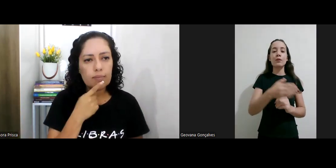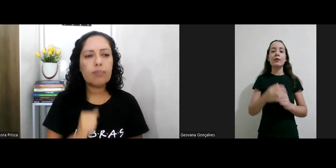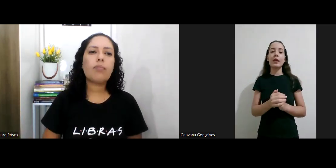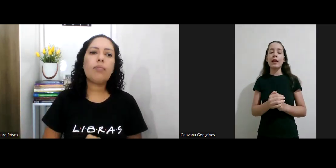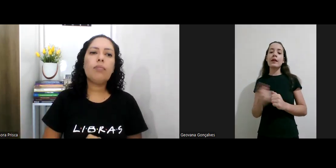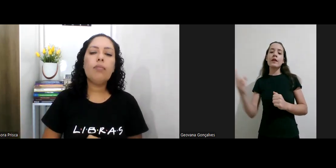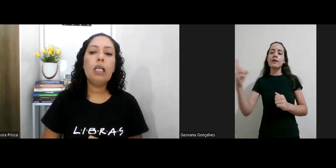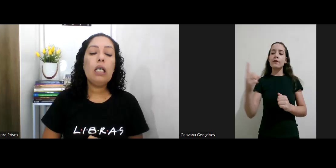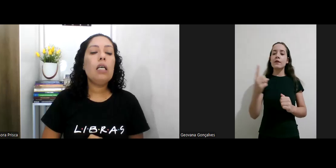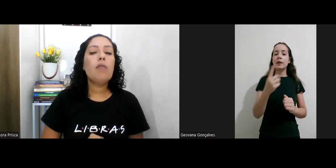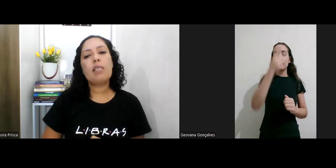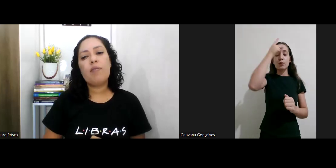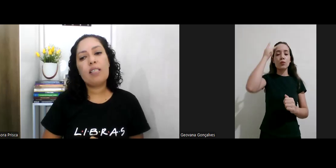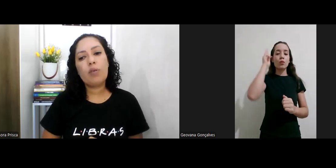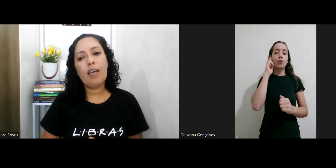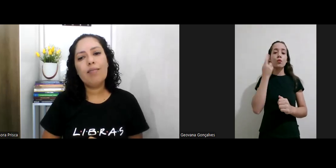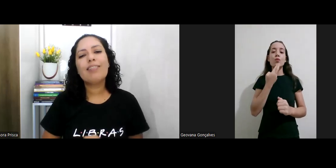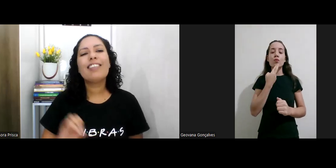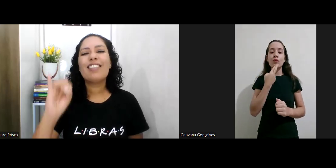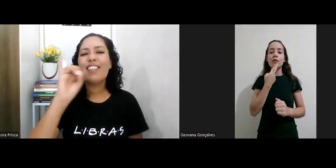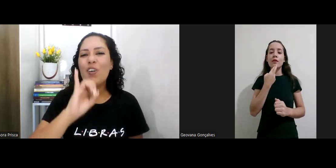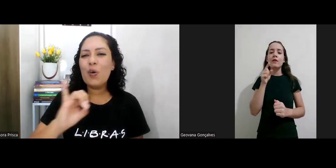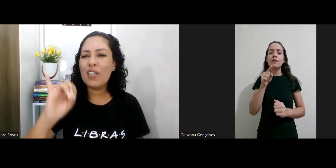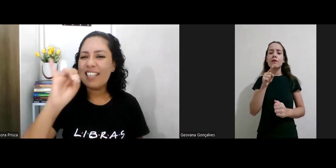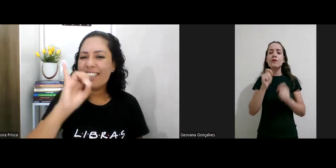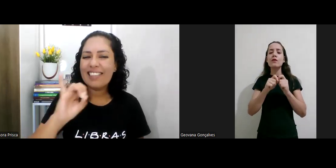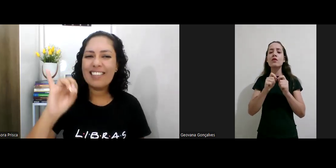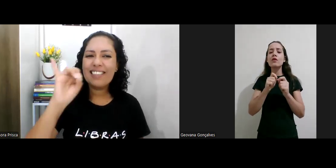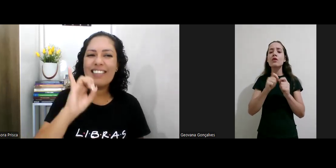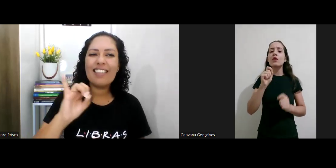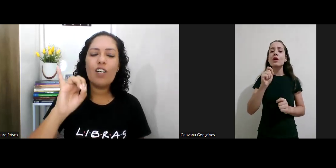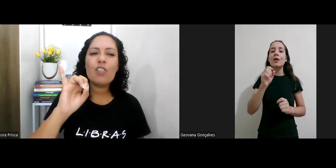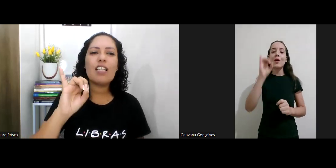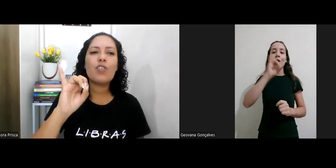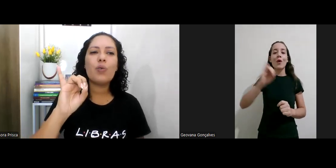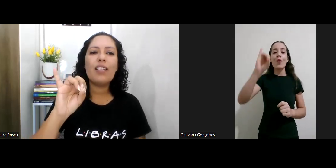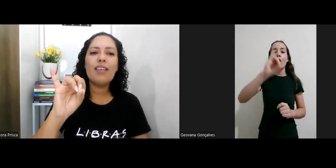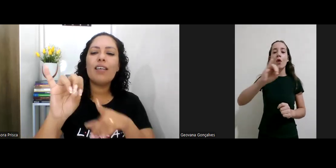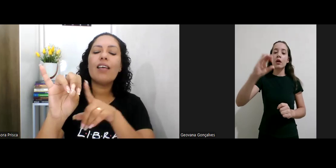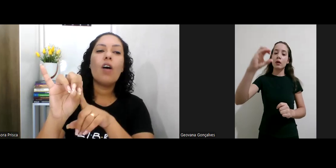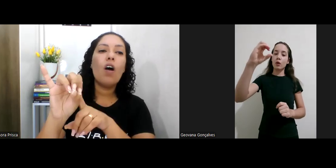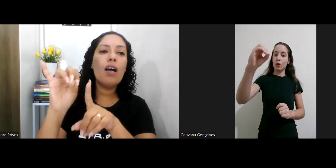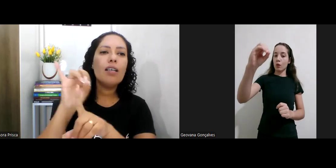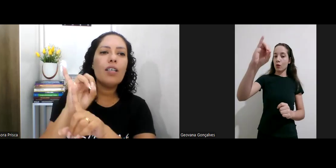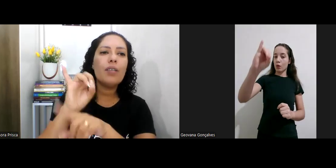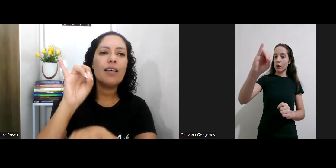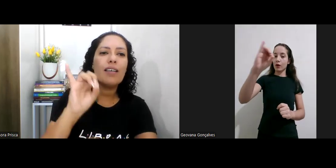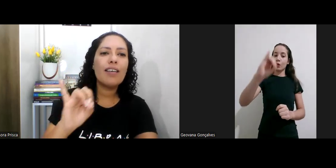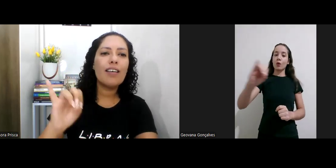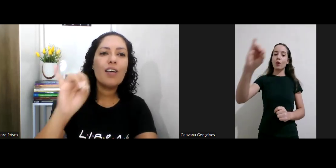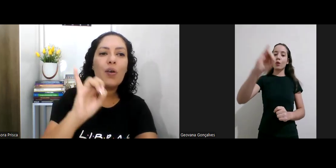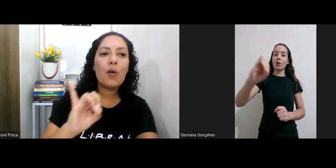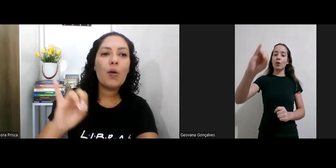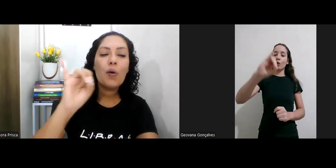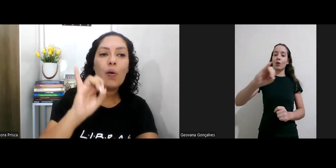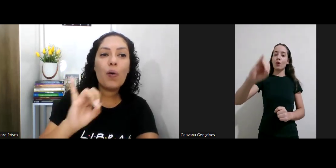surda. Você vai fazer o quê? Oi. Olha o sinal de oi. Ó e o i.